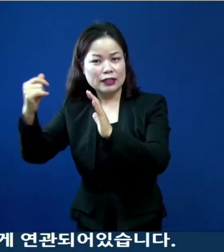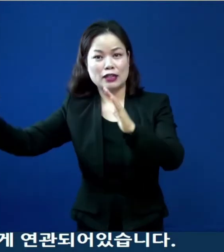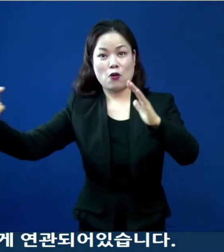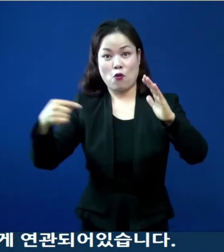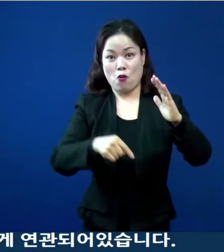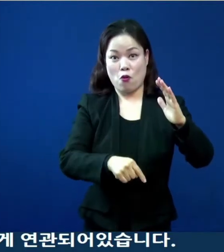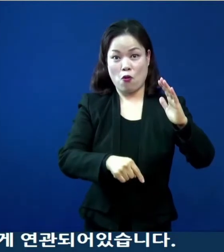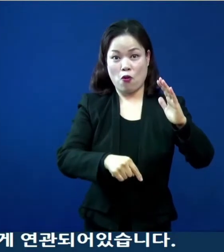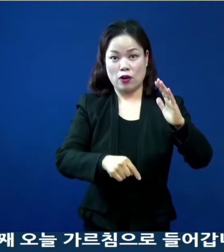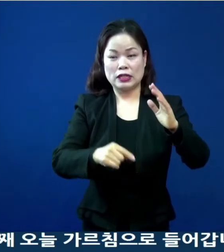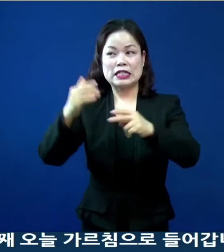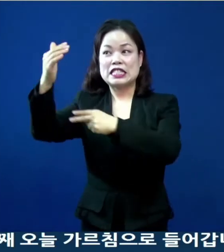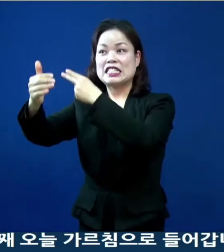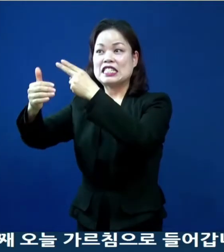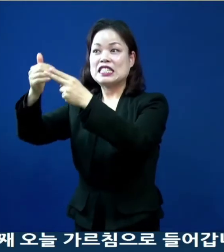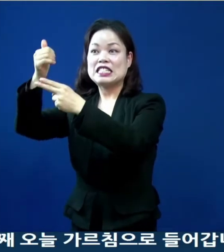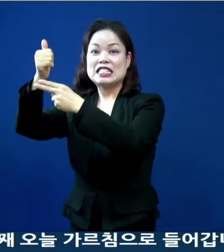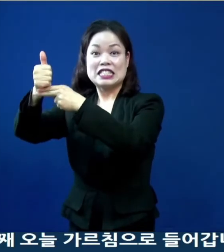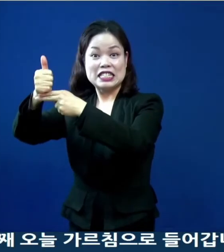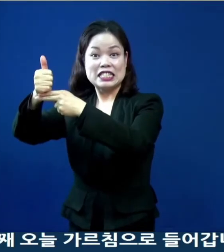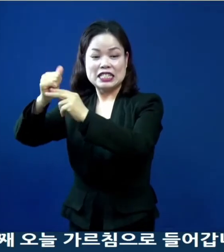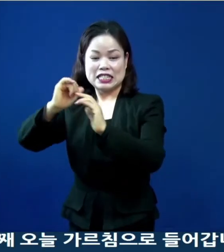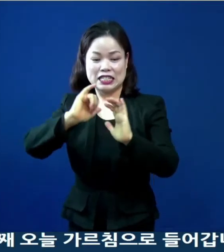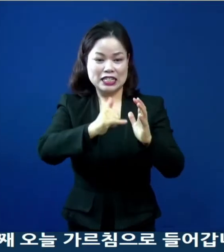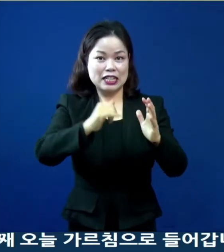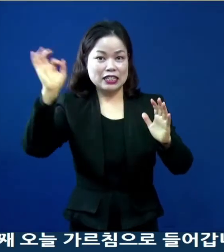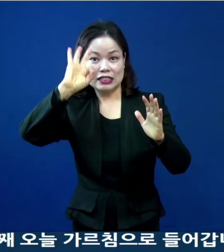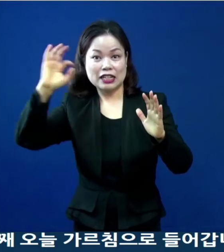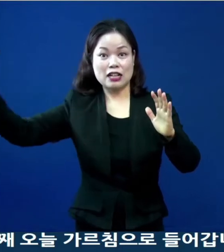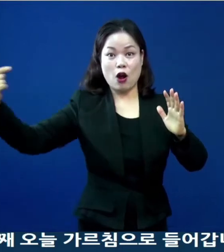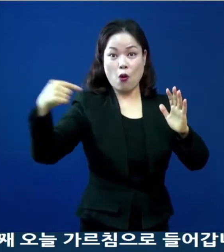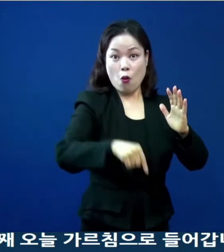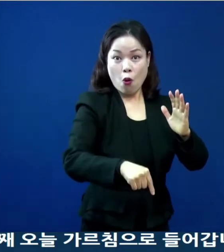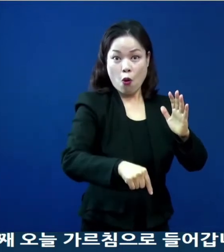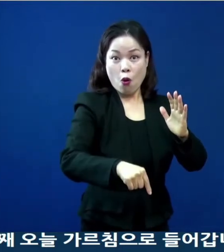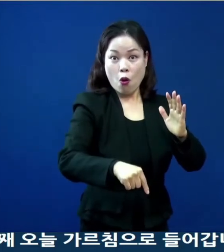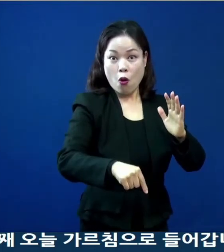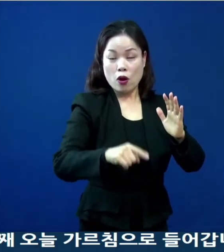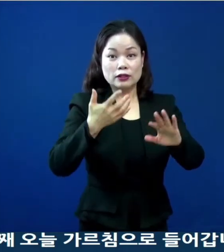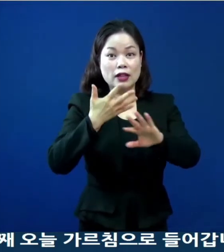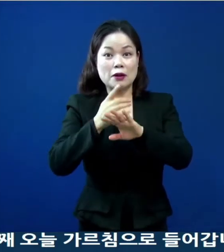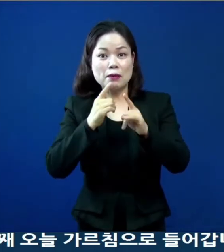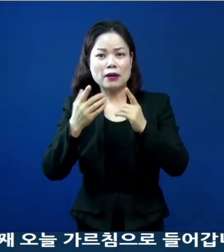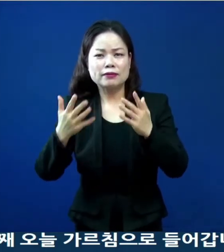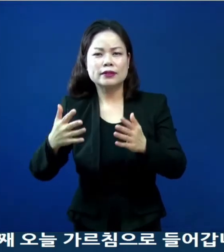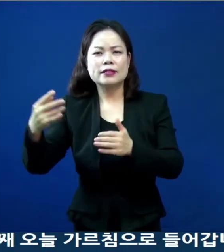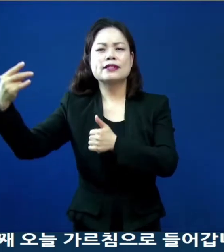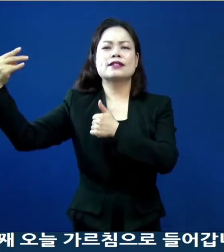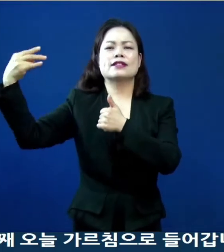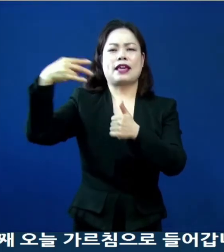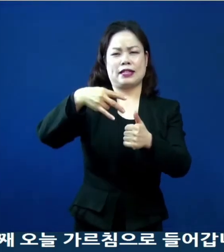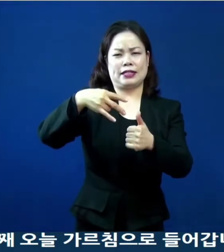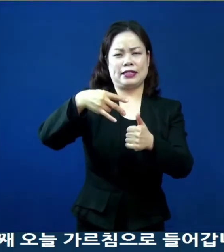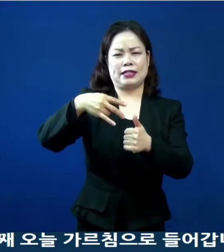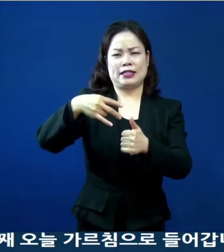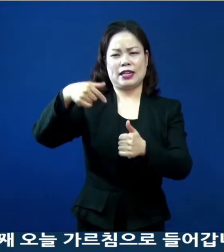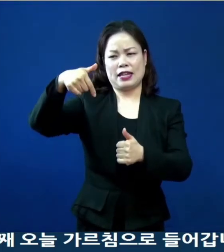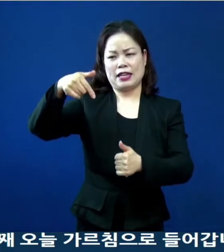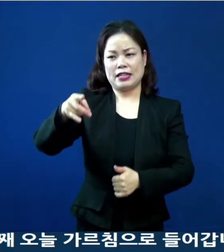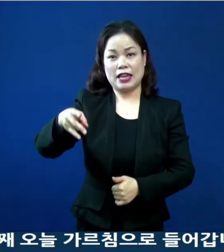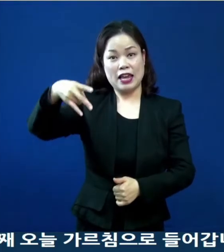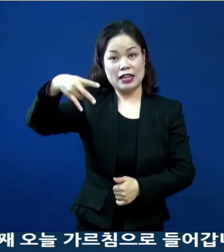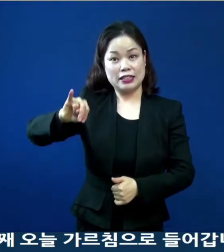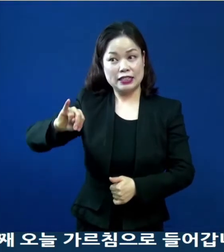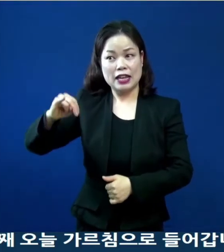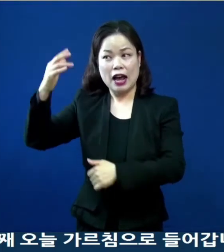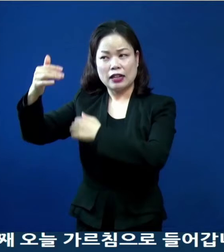방문입니다. 신적 방문이죠. 하나님이 세상을 찾아오셨다. 이것을 다른 말로 하면 계시라고도 하는 겁니다. 하나님이 자신을 가르쳐